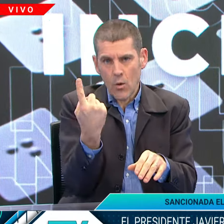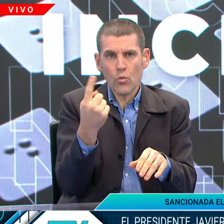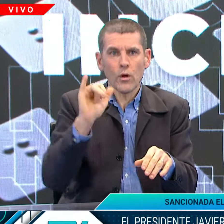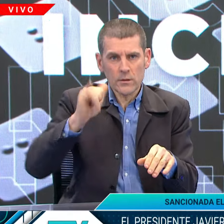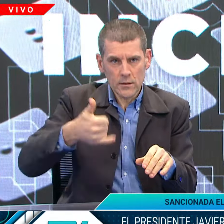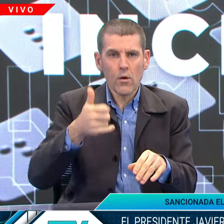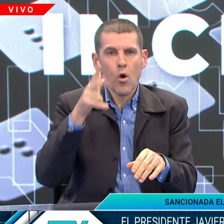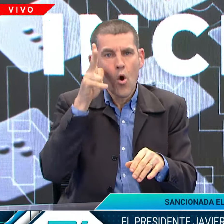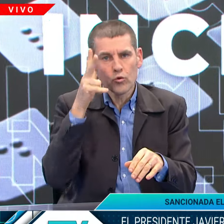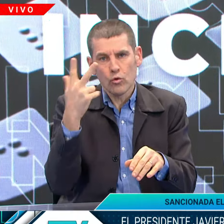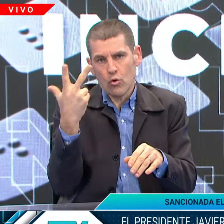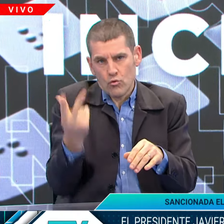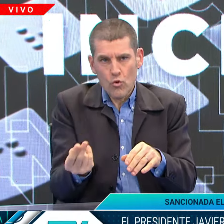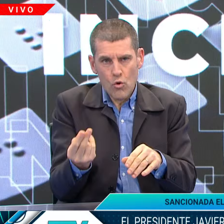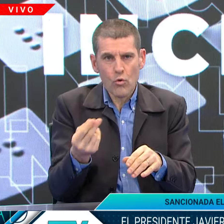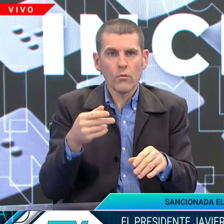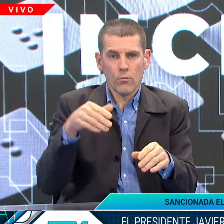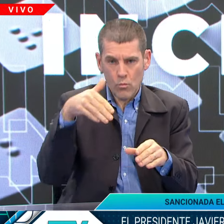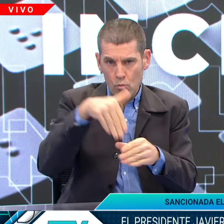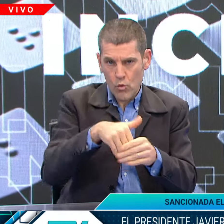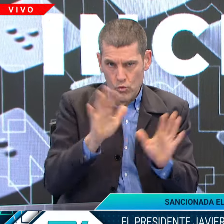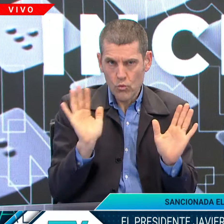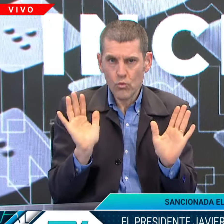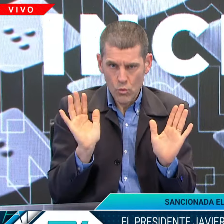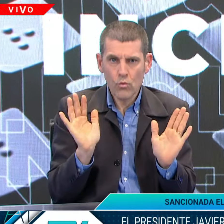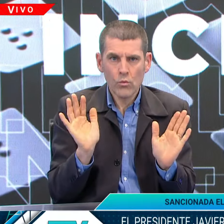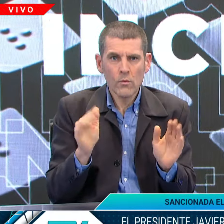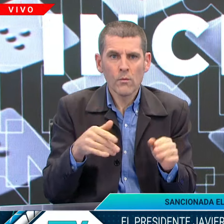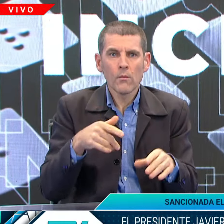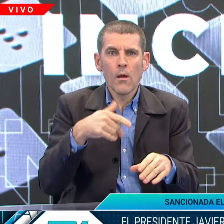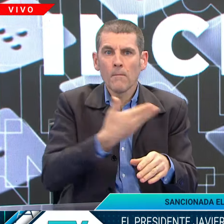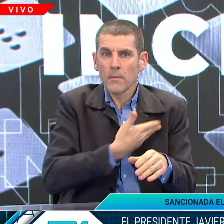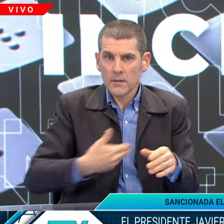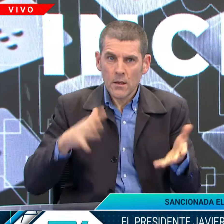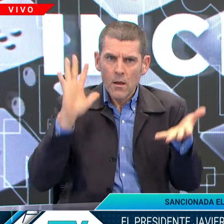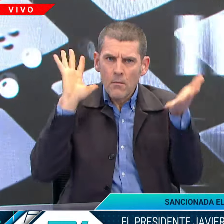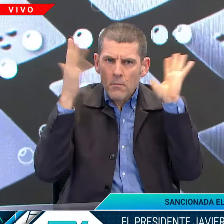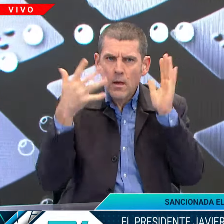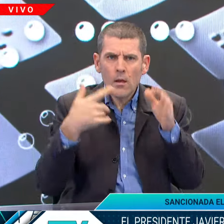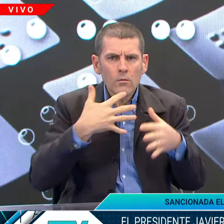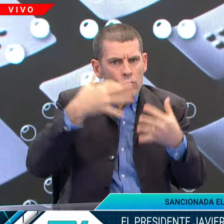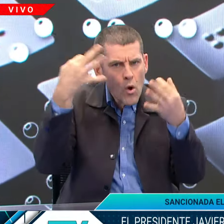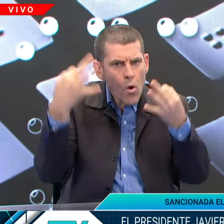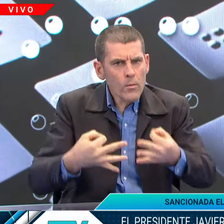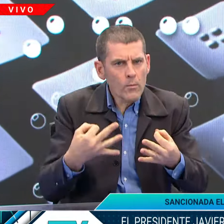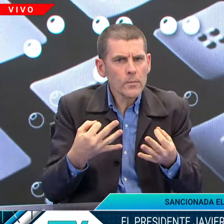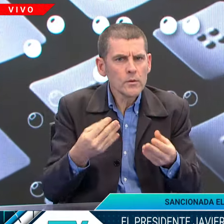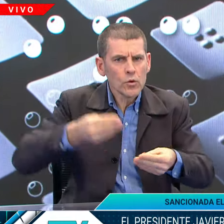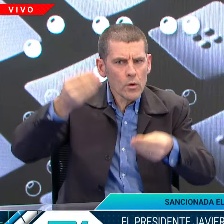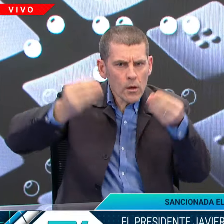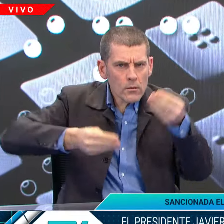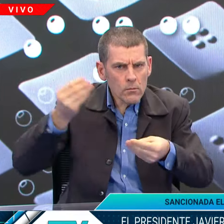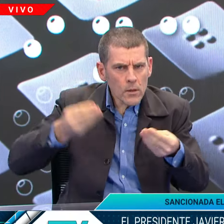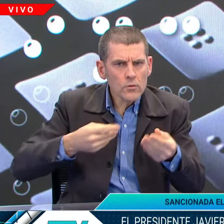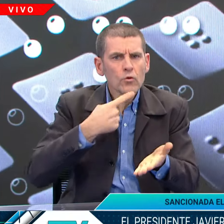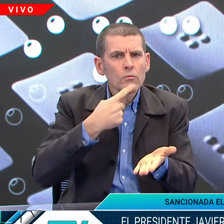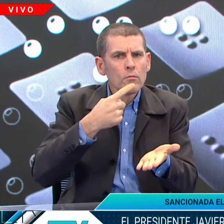La decisión del mandatario subraya su compromiso con una administración fiscal